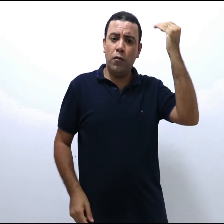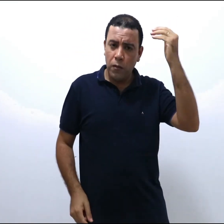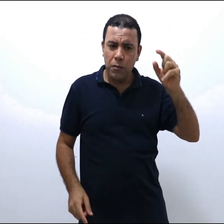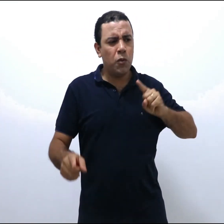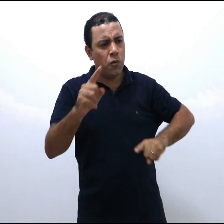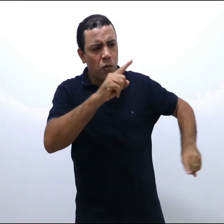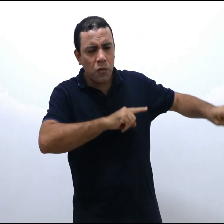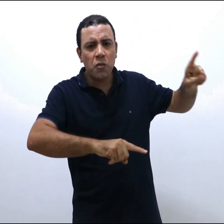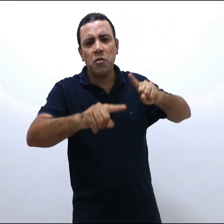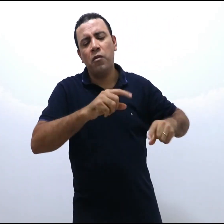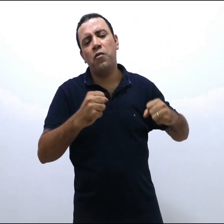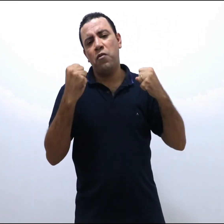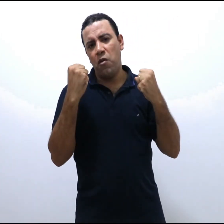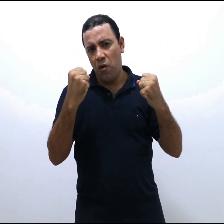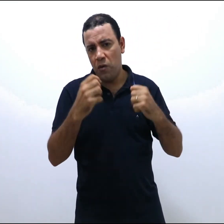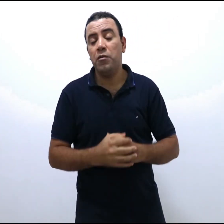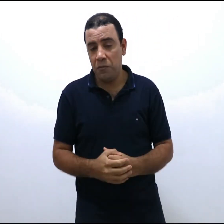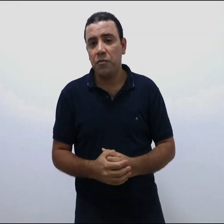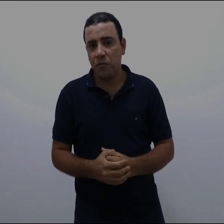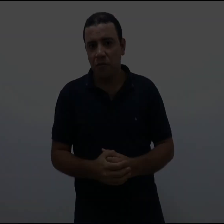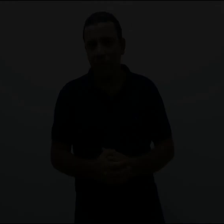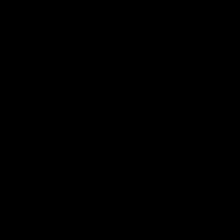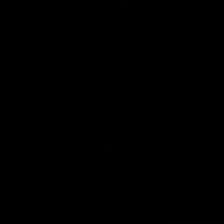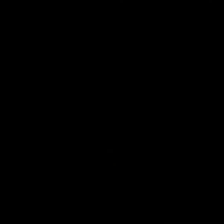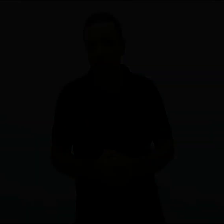também teve o seu poderio, teve o seu período de domínio.